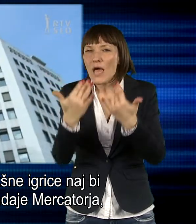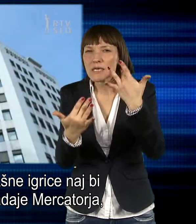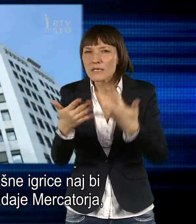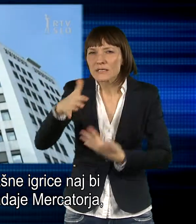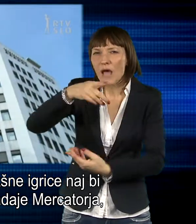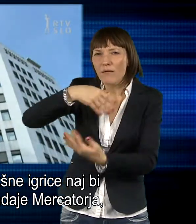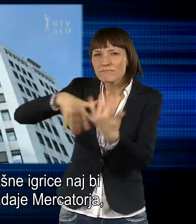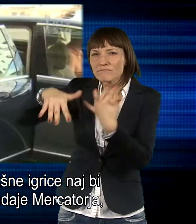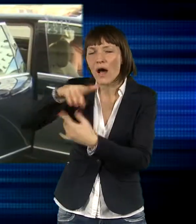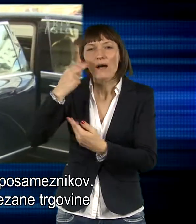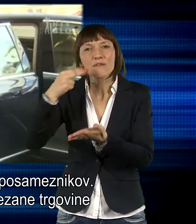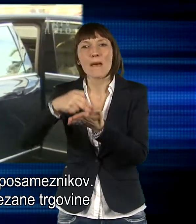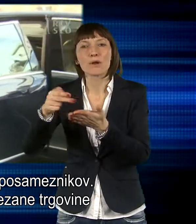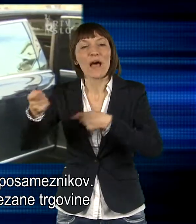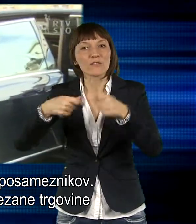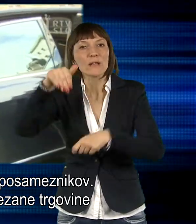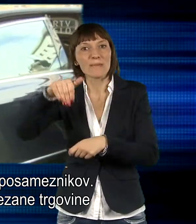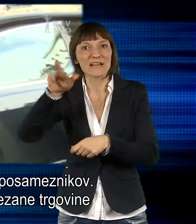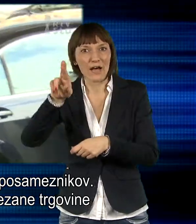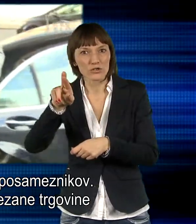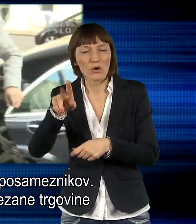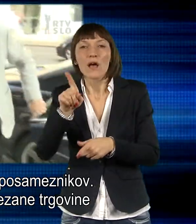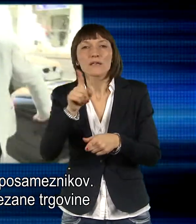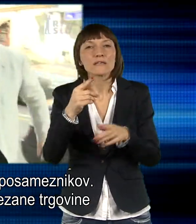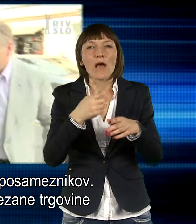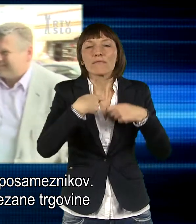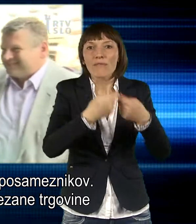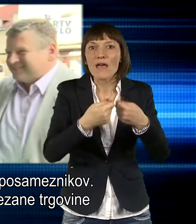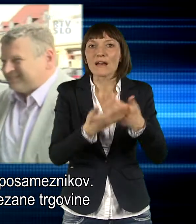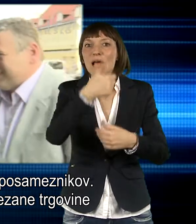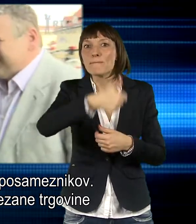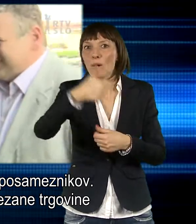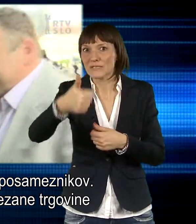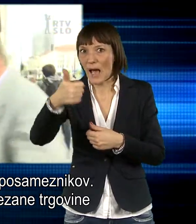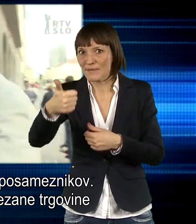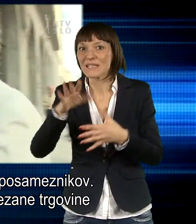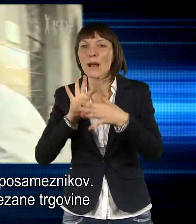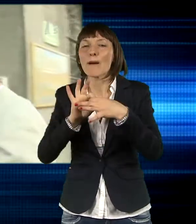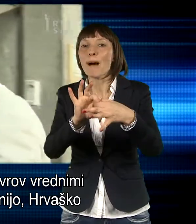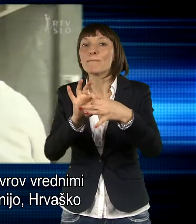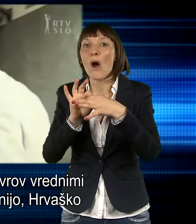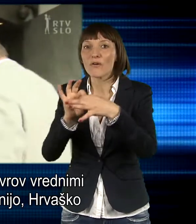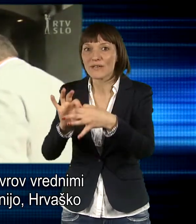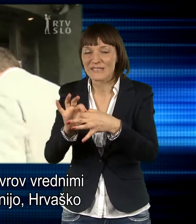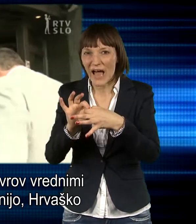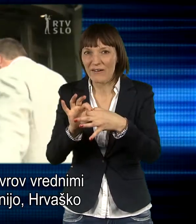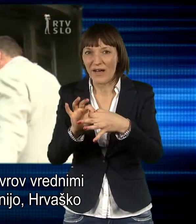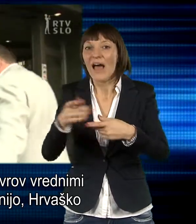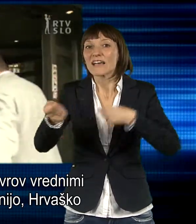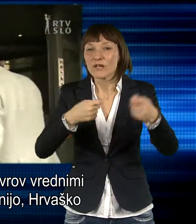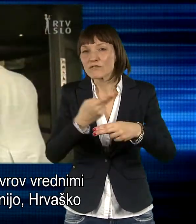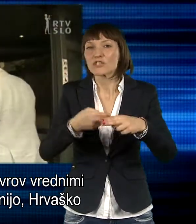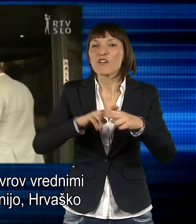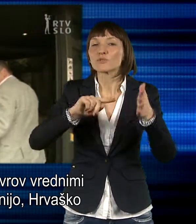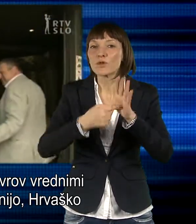okoli prodaje Mercatorja, ki je skrbela več posameznikov. Bila pa je le del vezane trgovine z več milijonov